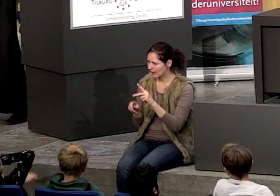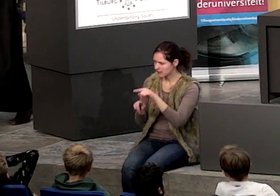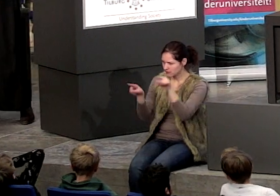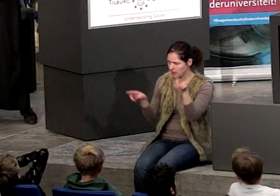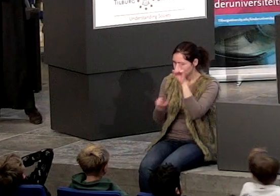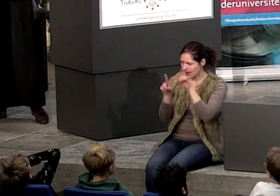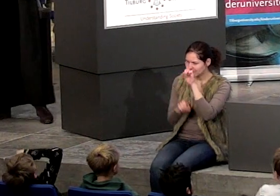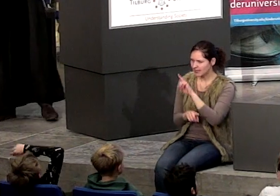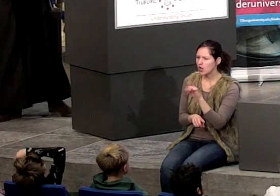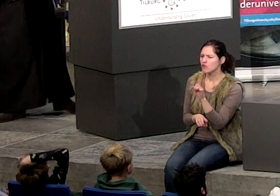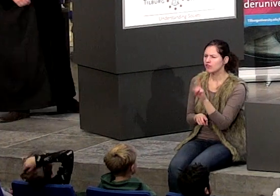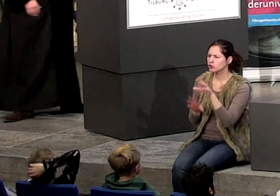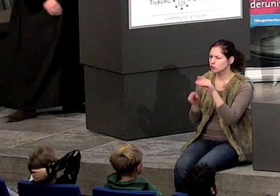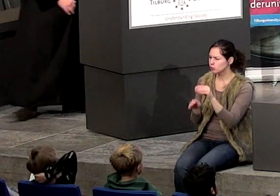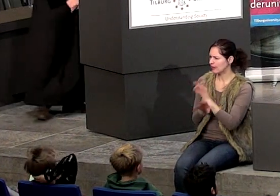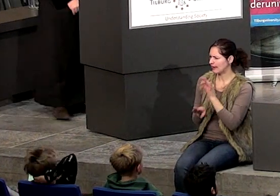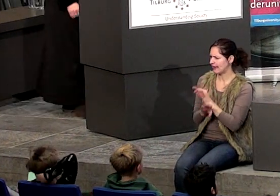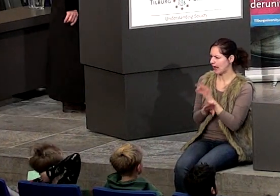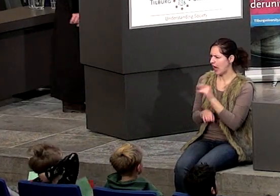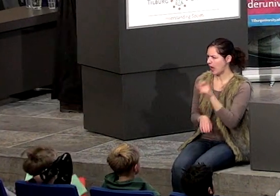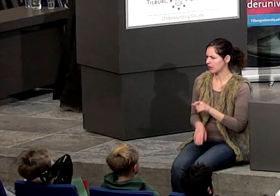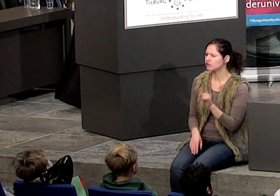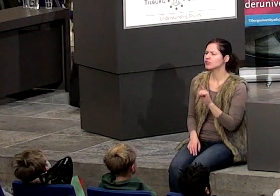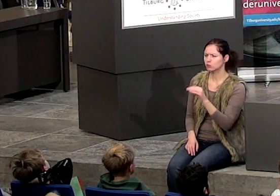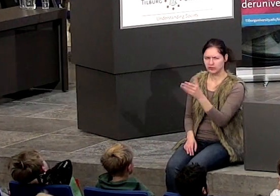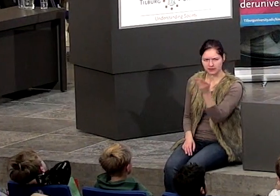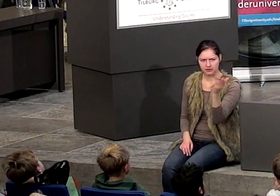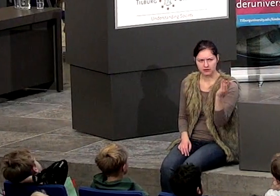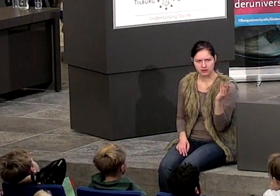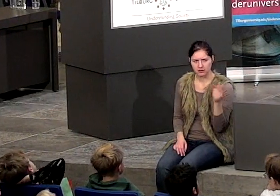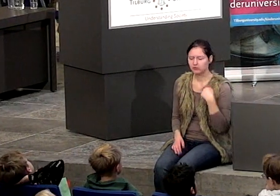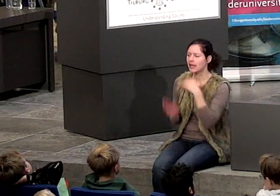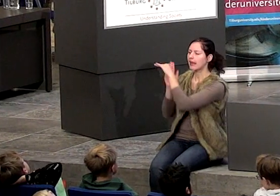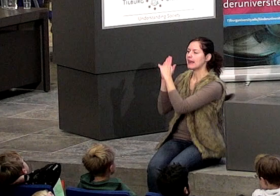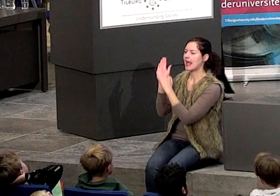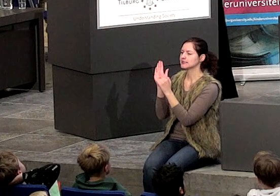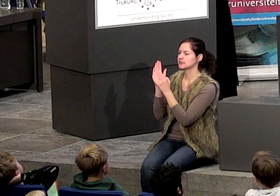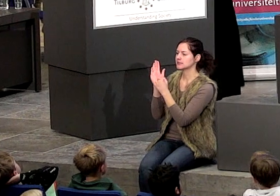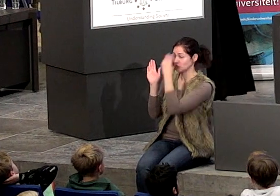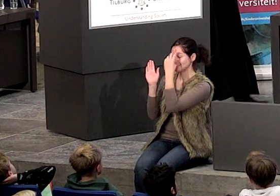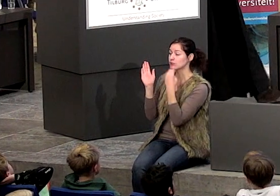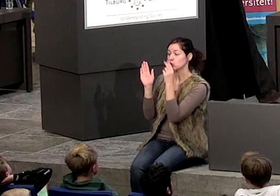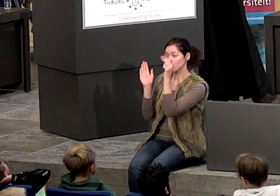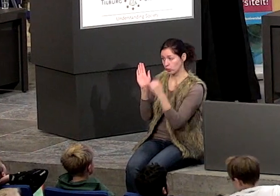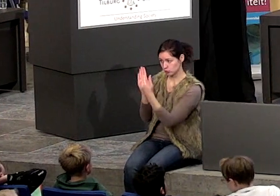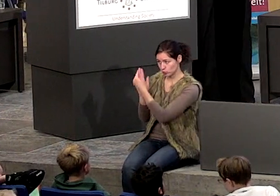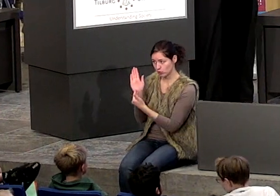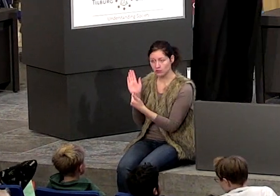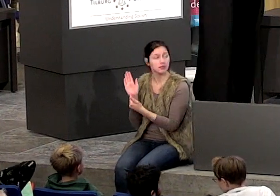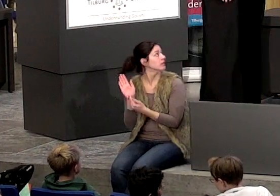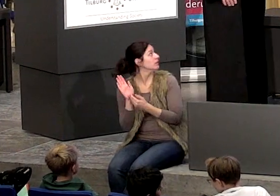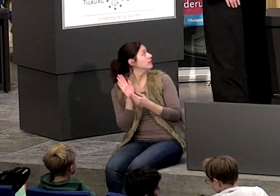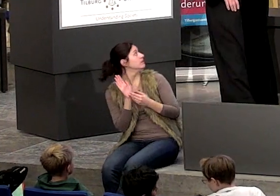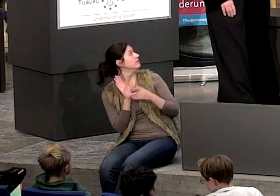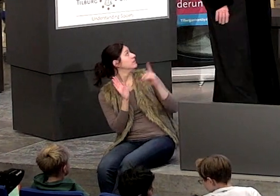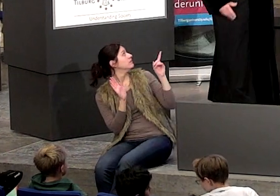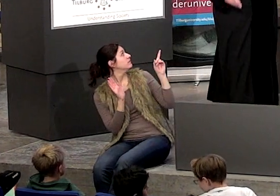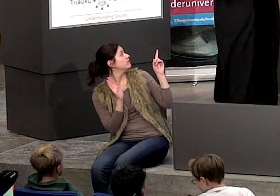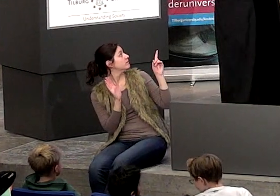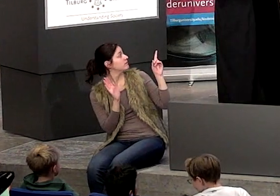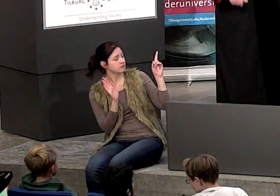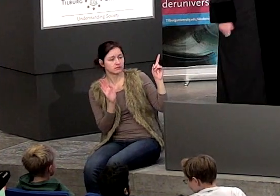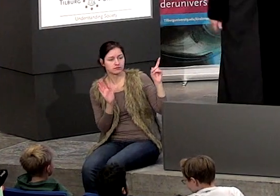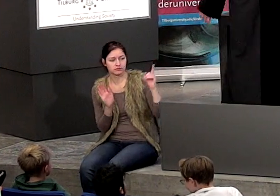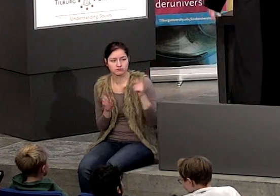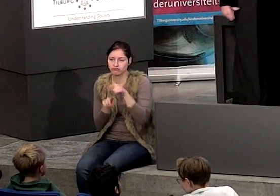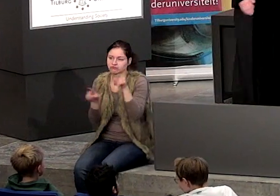Wat is nou eigenlijk de kern van het werk van een leraar? Nou, ik heb hier een lijstje. Dit komt gewoon uit serieus onderzoek. Ja, dan kijken we een beetje van wat leraren doen. Nou, je